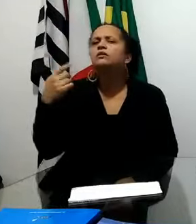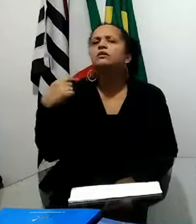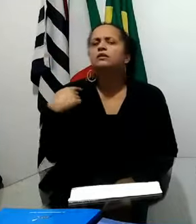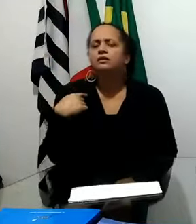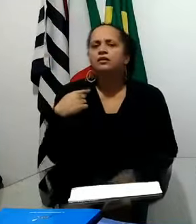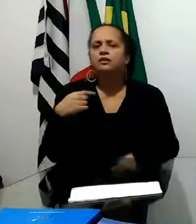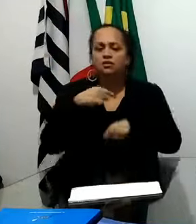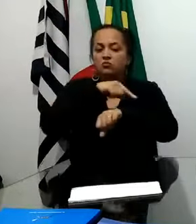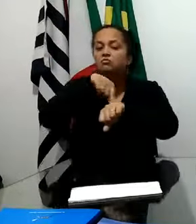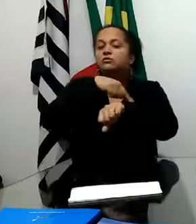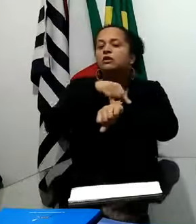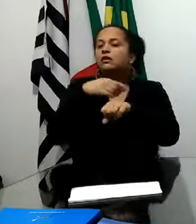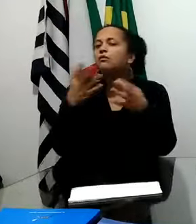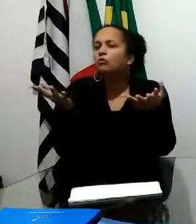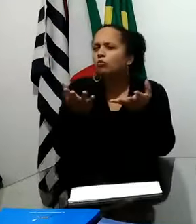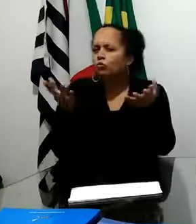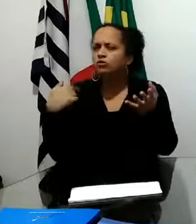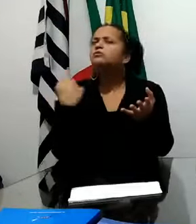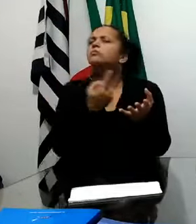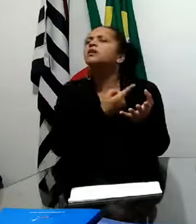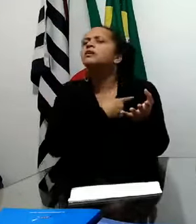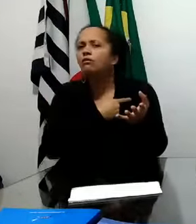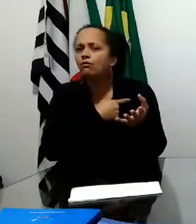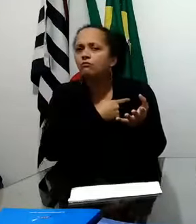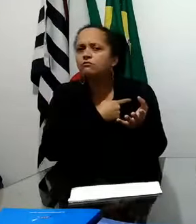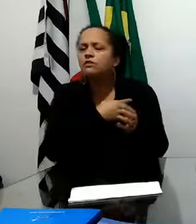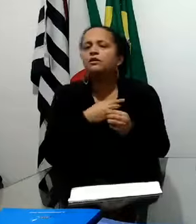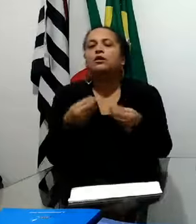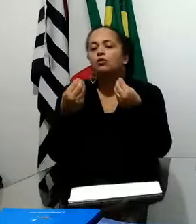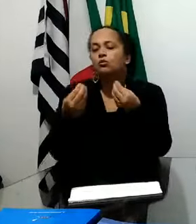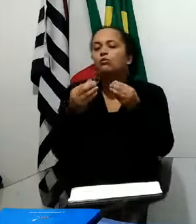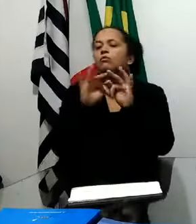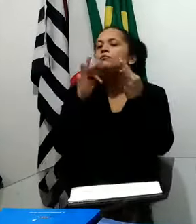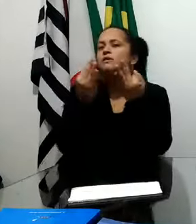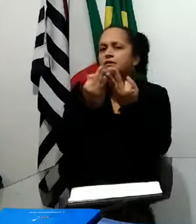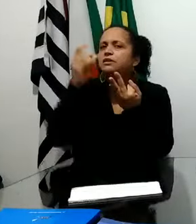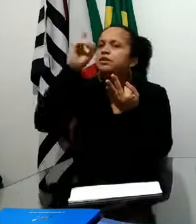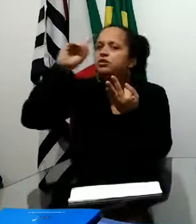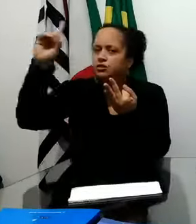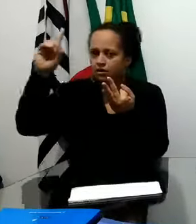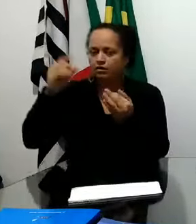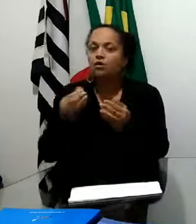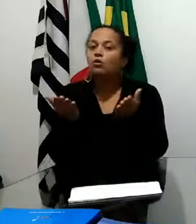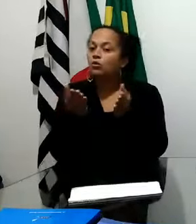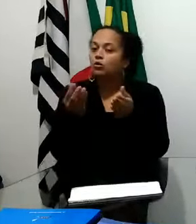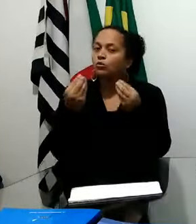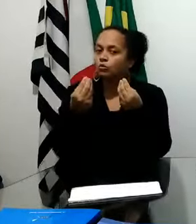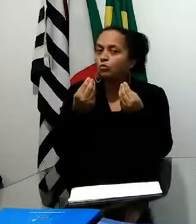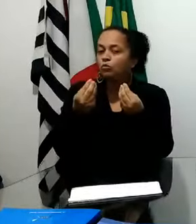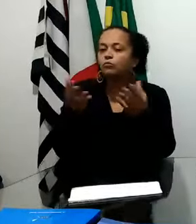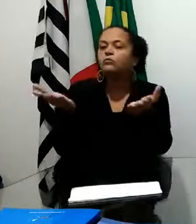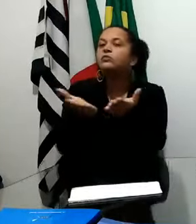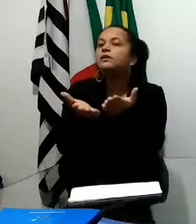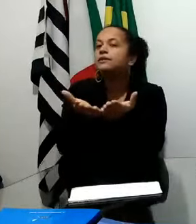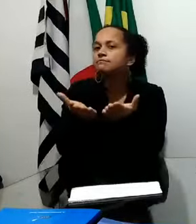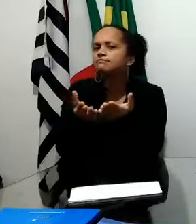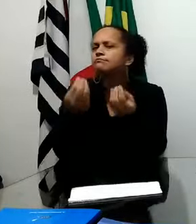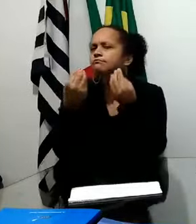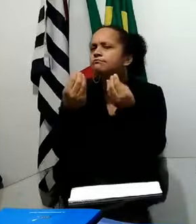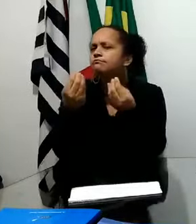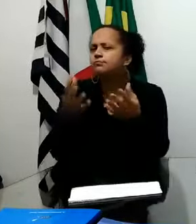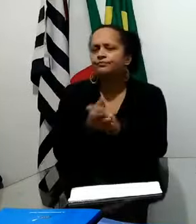nós, como igreja, como cristãos, como família de Deus? O que seria um momento como